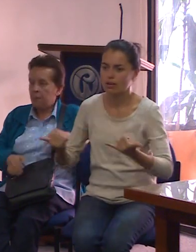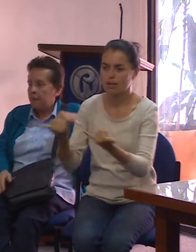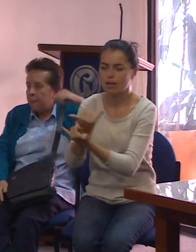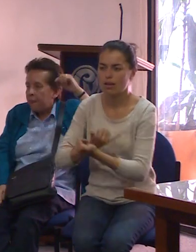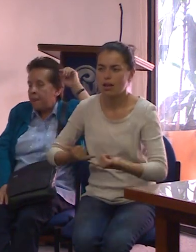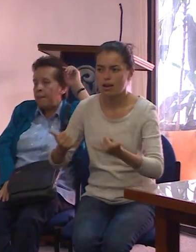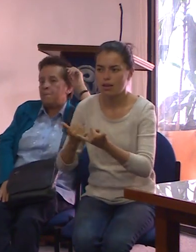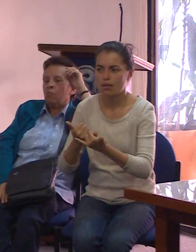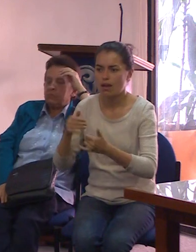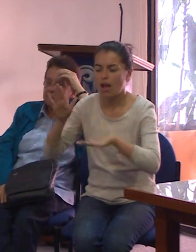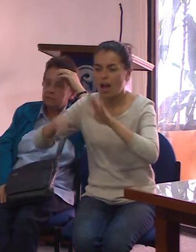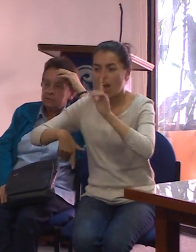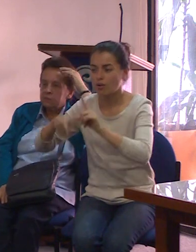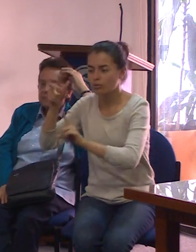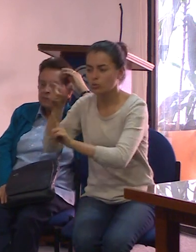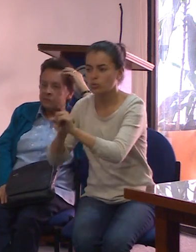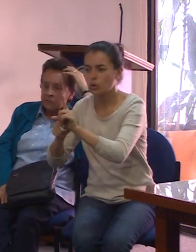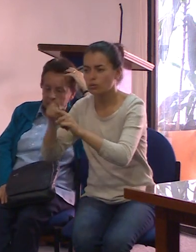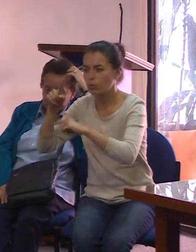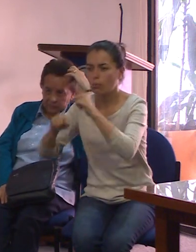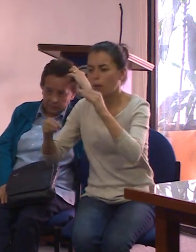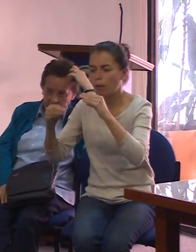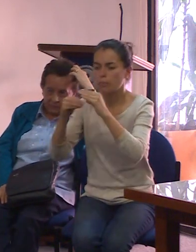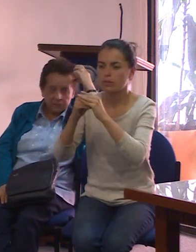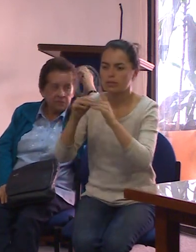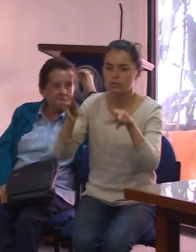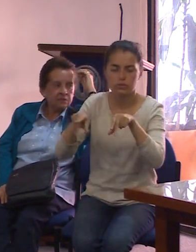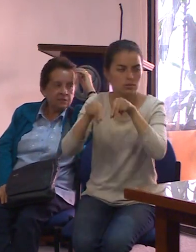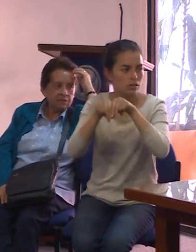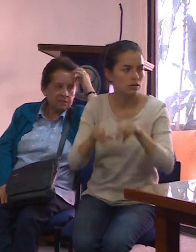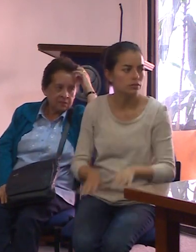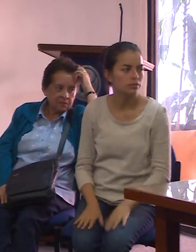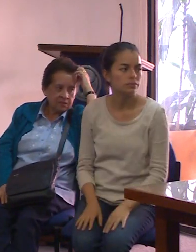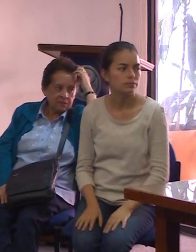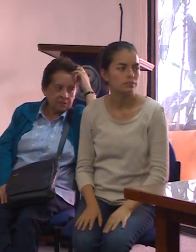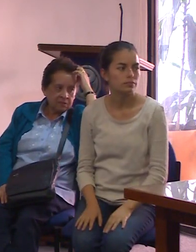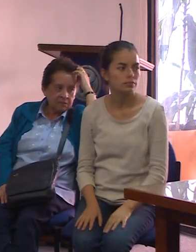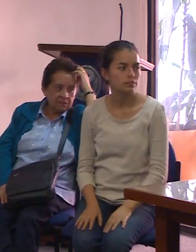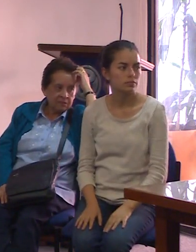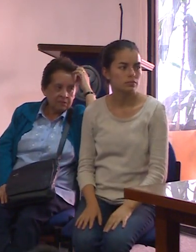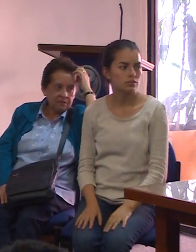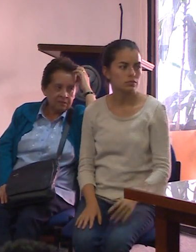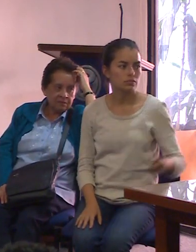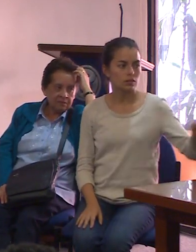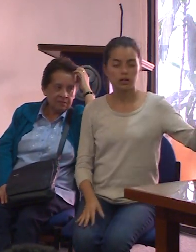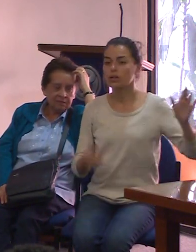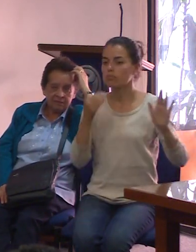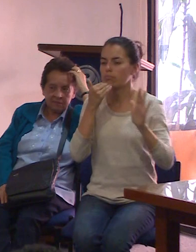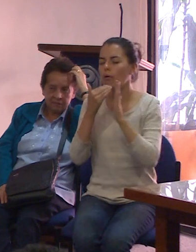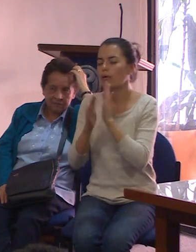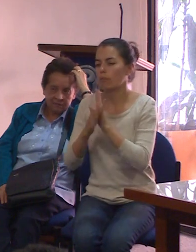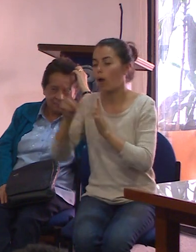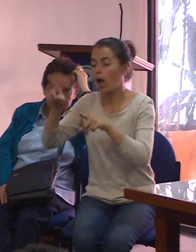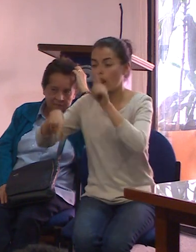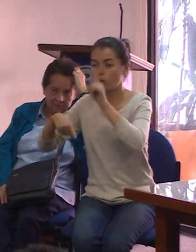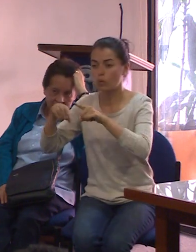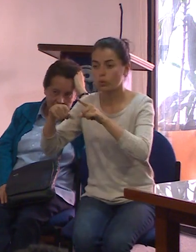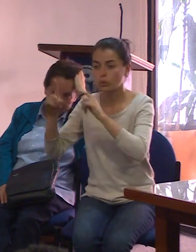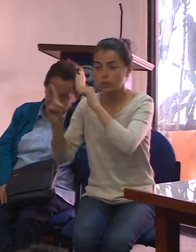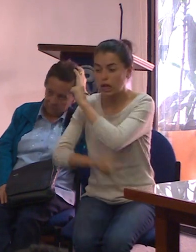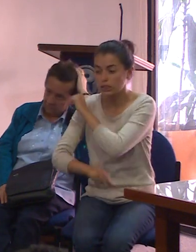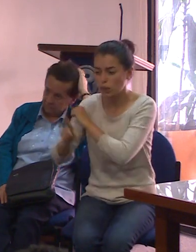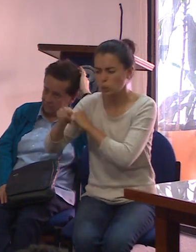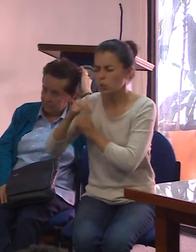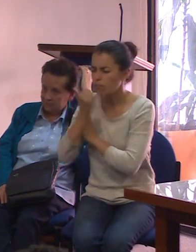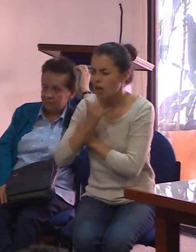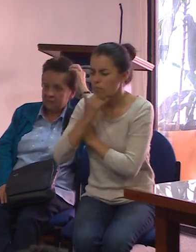sujetos que no pudieron adaptarse a esa sociedad? No, y solo para complejizar, cuando no hay delitos, sino inocencia. Exacto, esa es la otra, o sea, digamos la inocencia